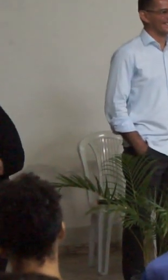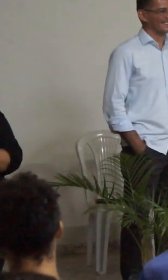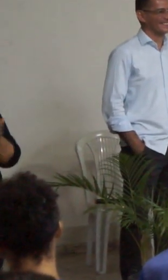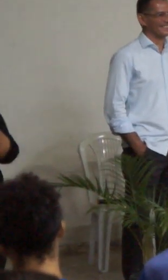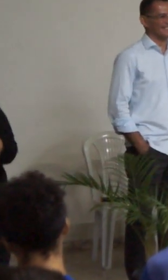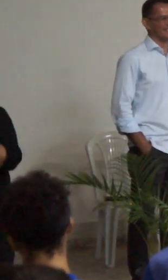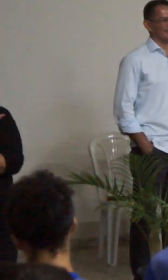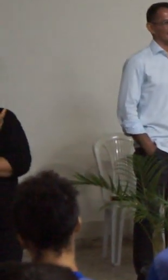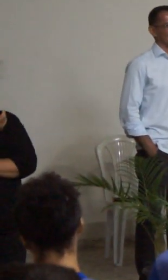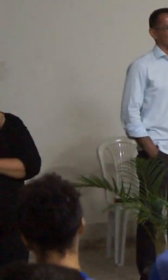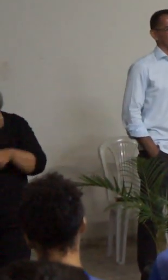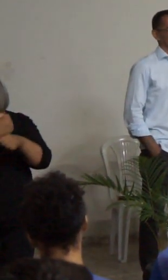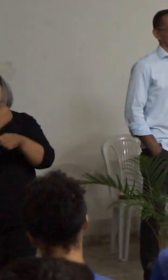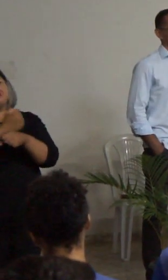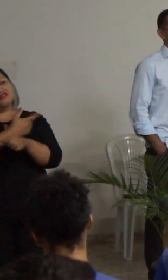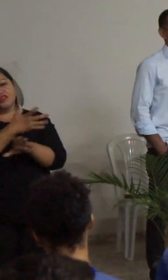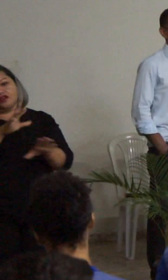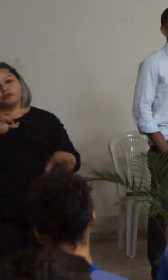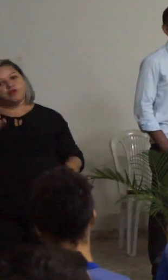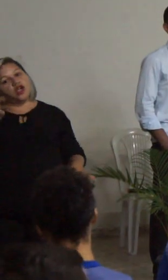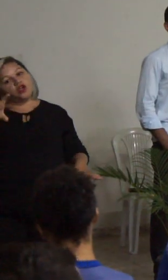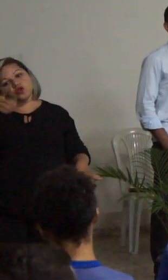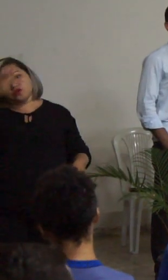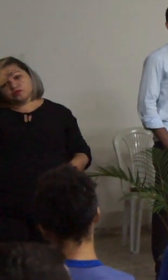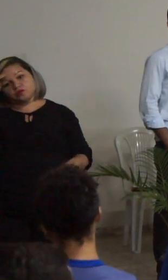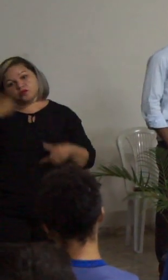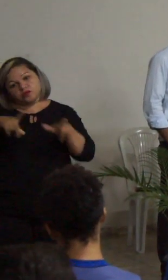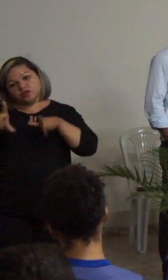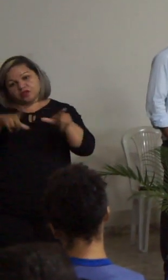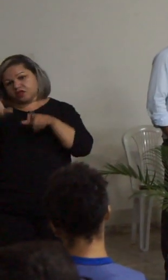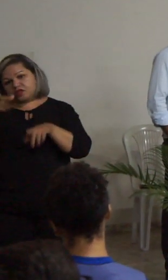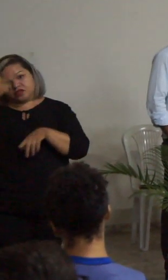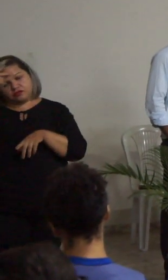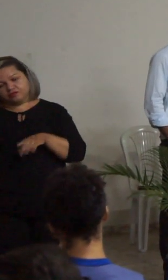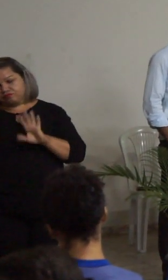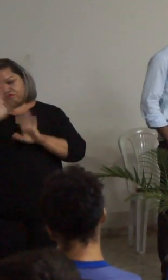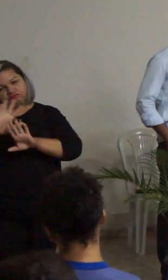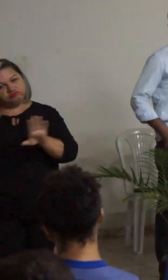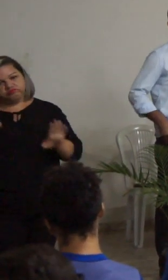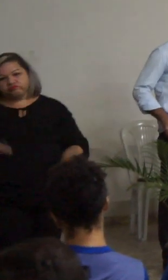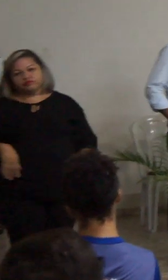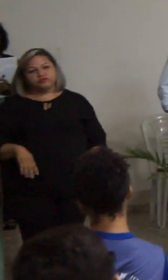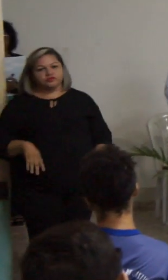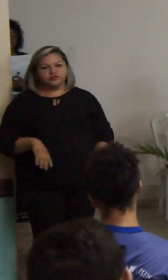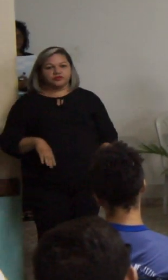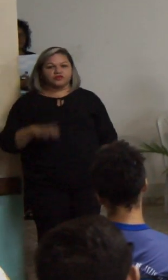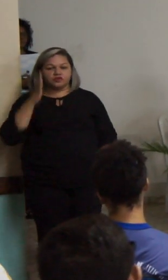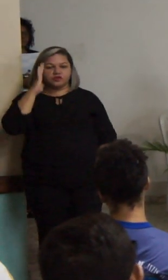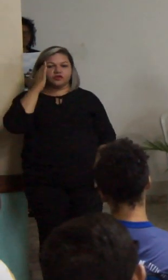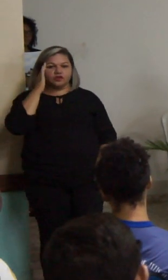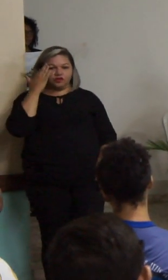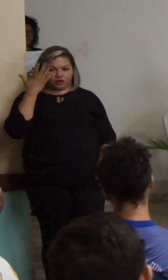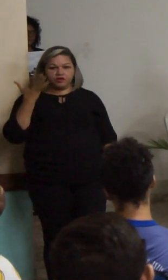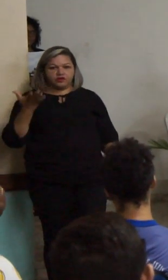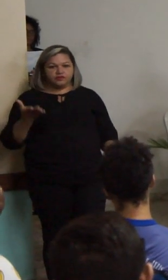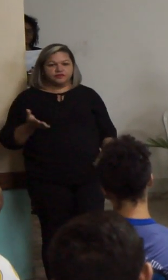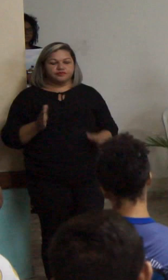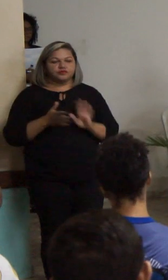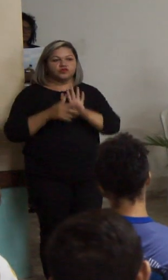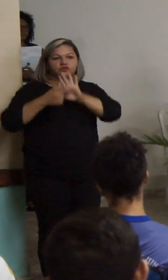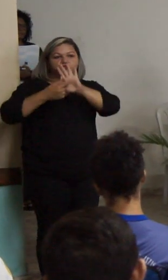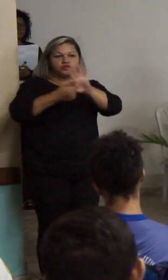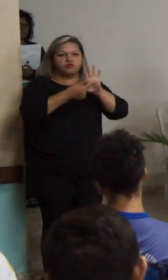só pagando aquilo que consumir. E a prefeitura será o avalista disso tudo. Isso mostra